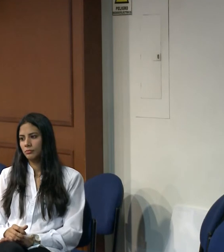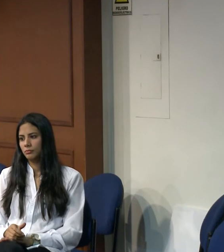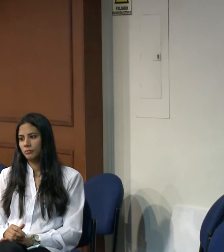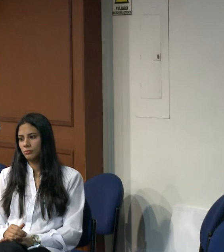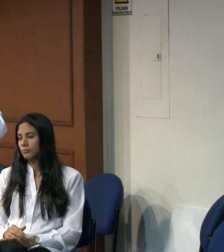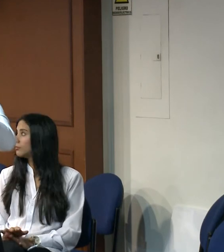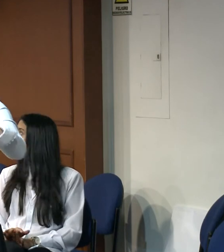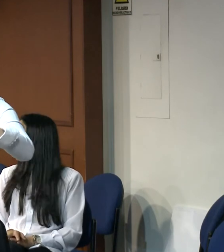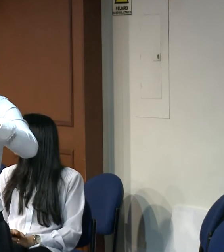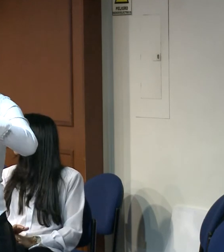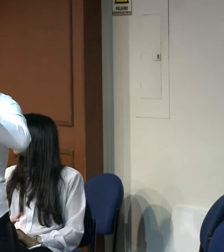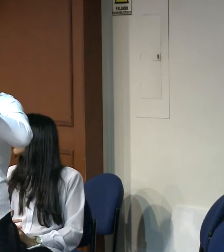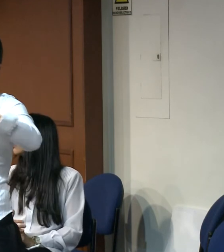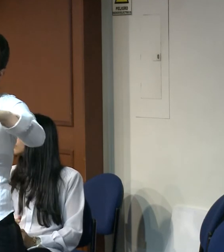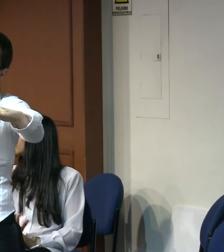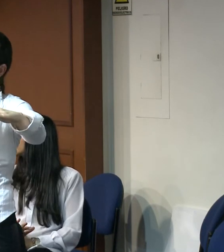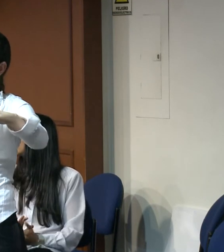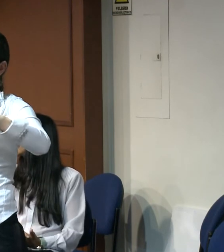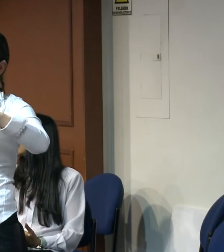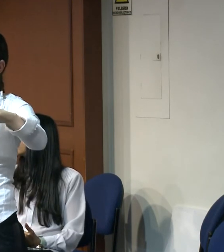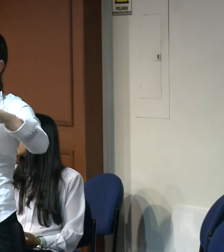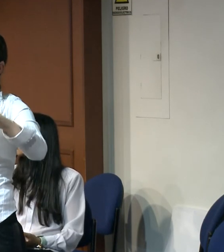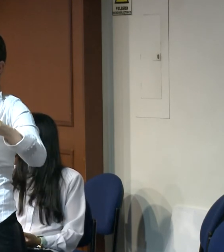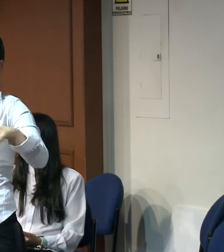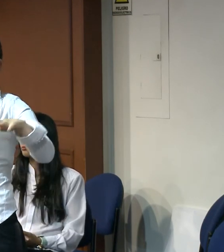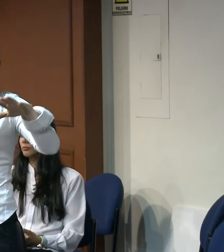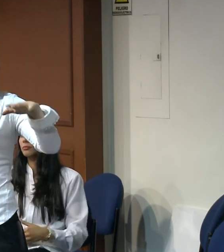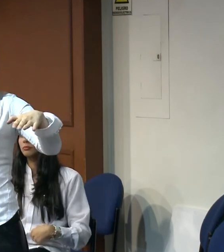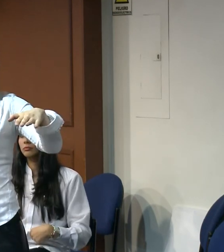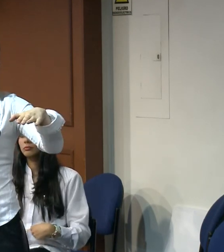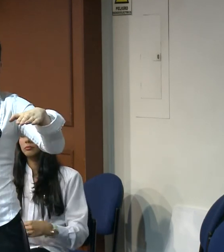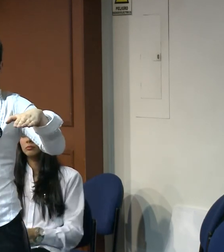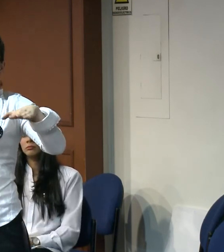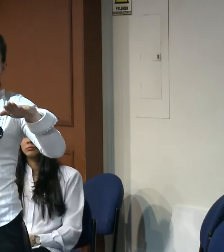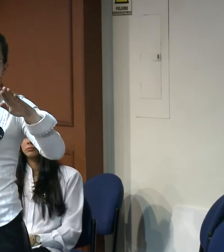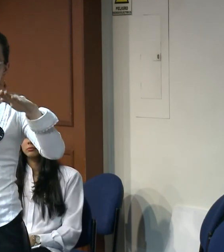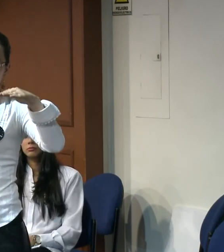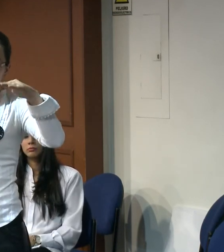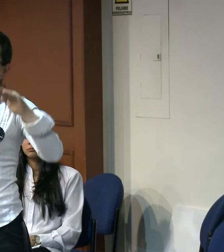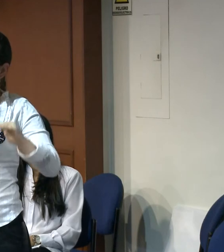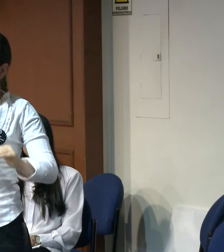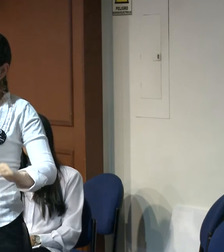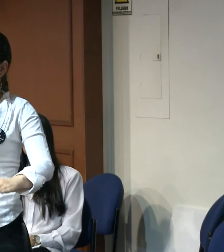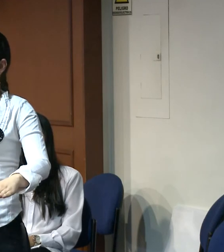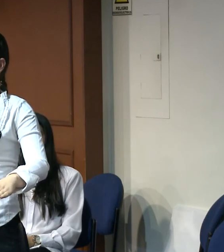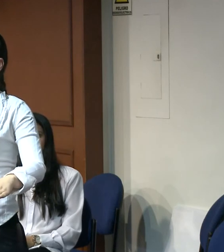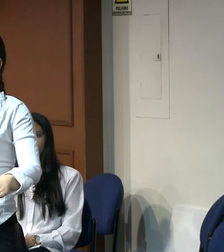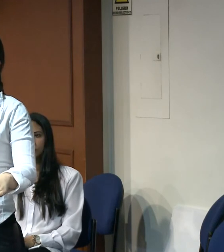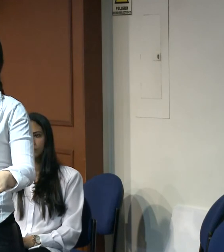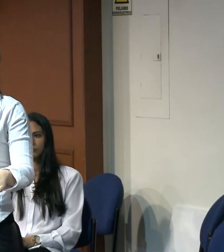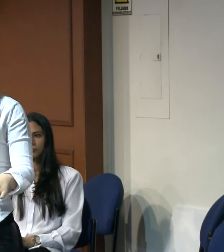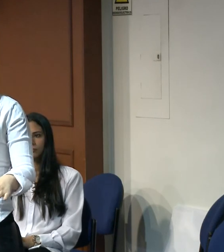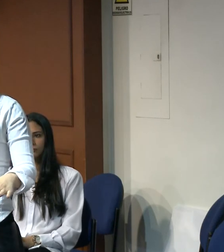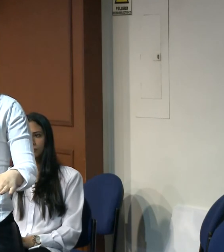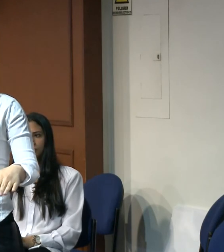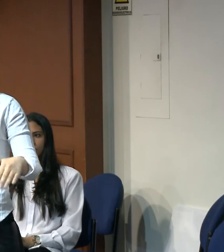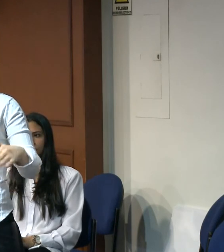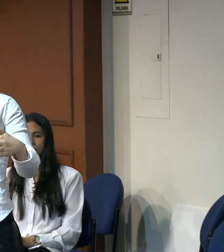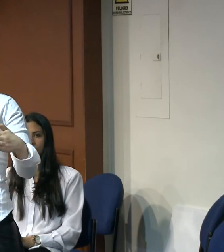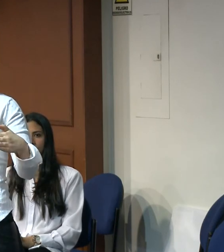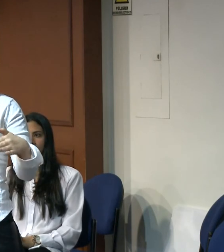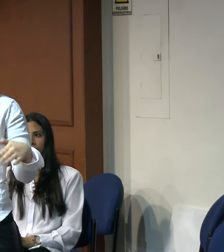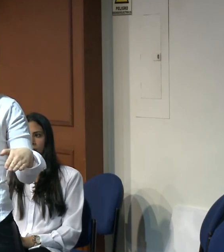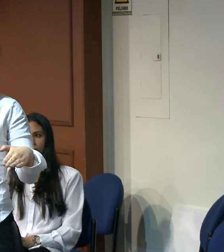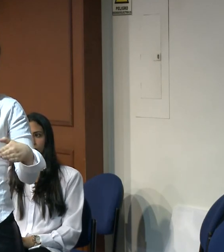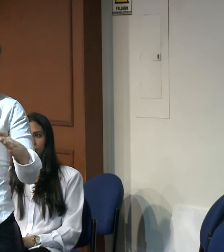ejemplo, la tierra para ellos, es un disco plano que está sobrepuesto en una tortuga, que